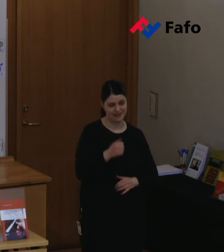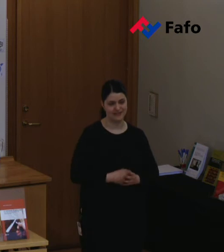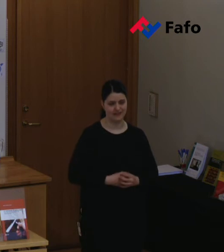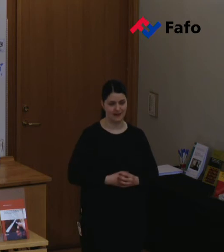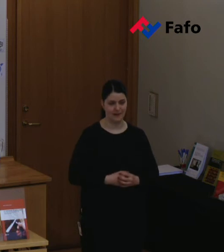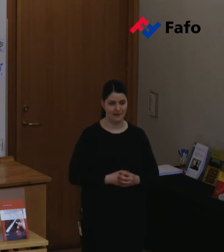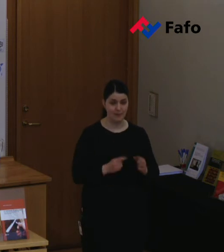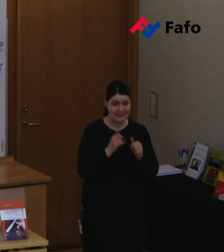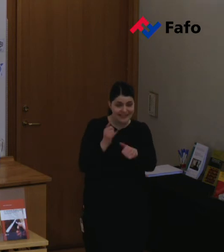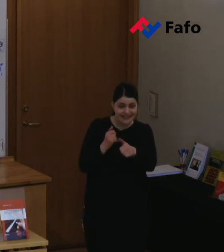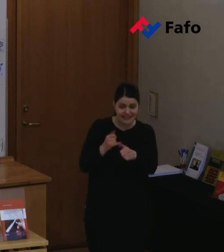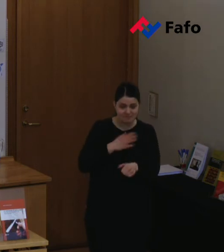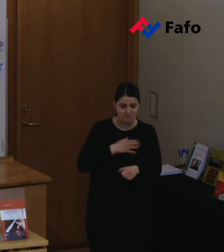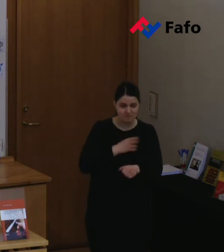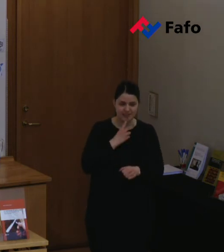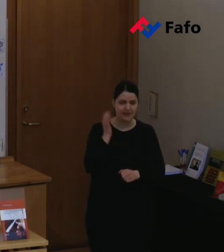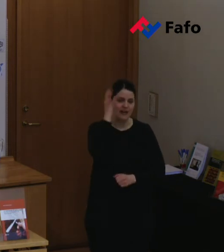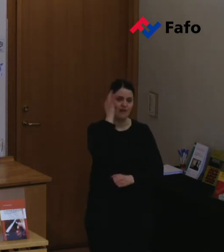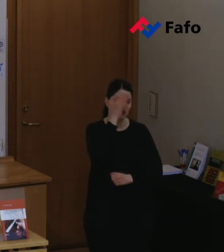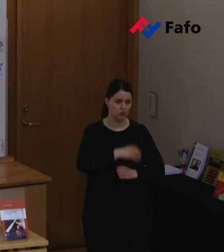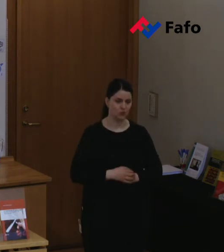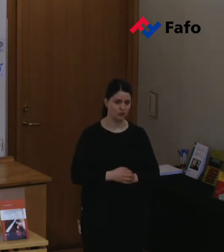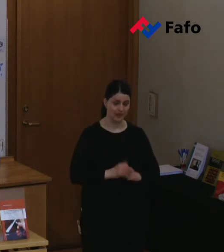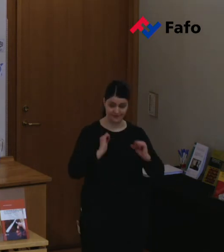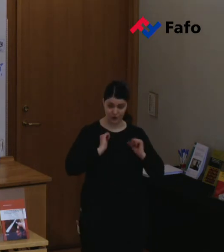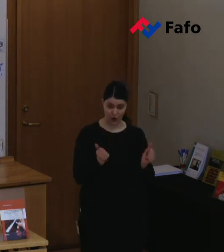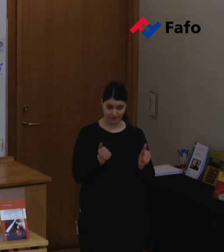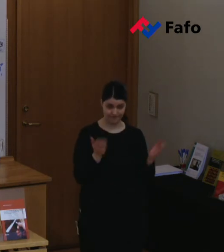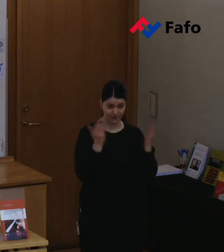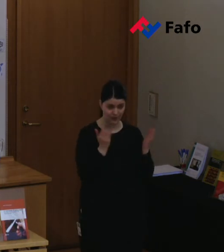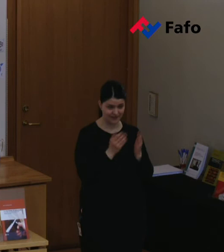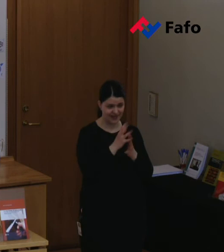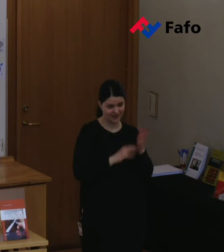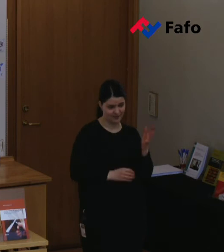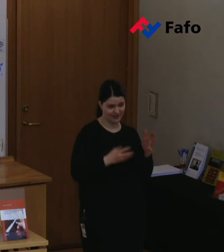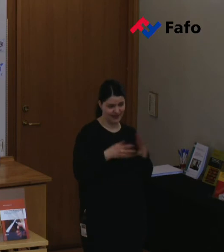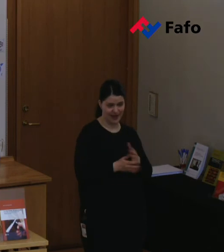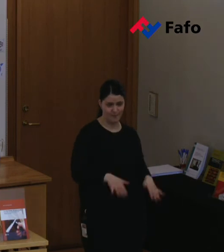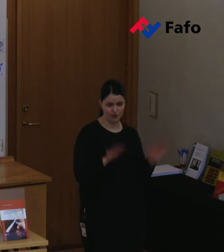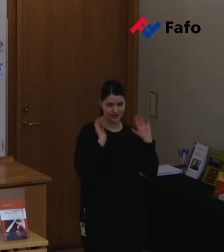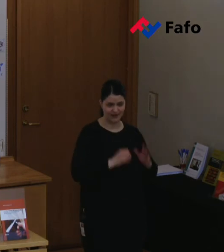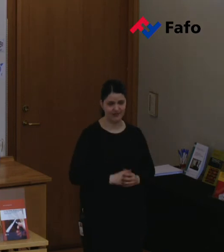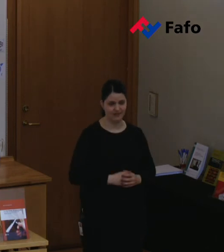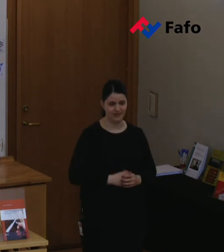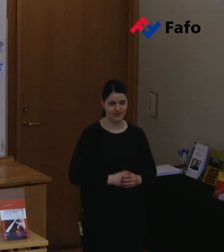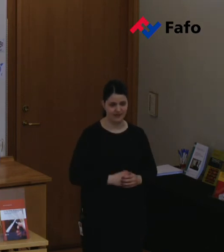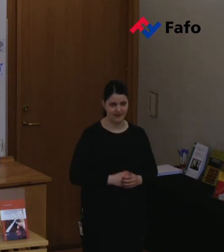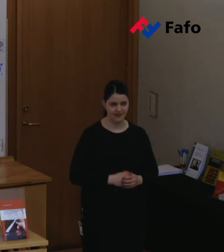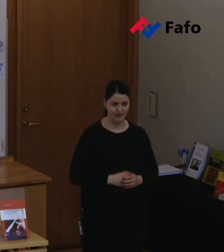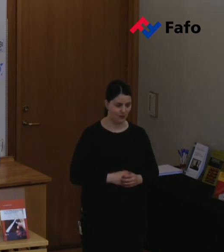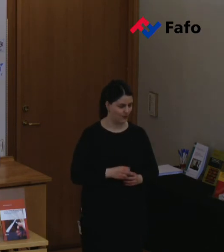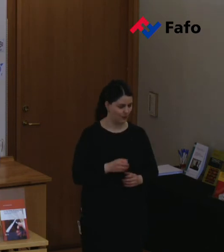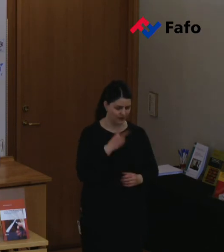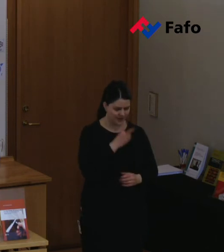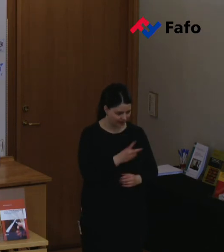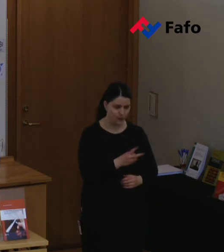Jeg vil bare komme helt til slutt med en liten refleksjon. Det var gøy å lese denne rapporten i påsken. Og jeg oppfatter at det egentlig